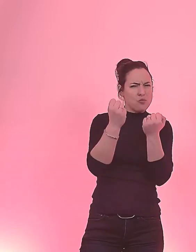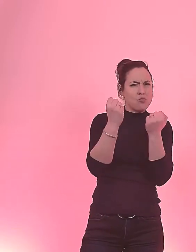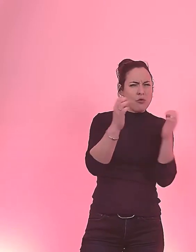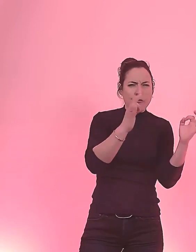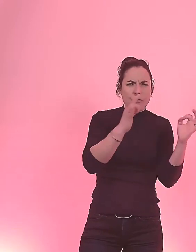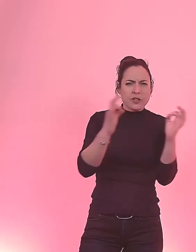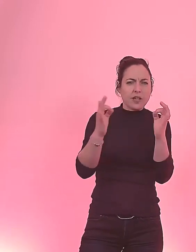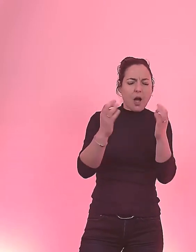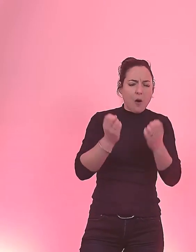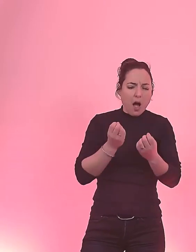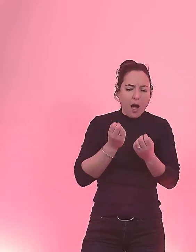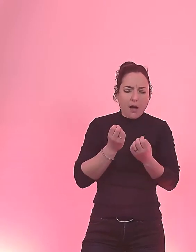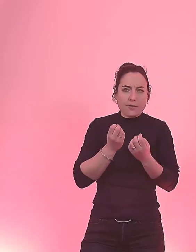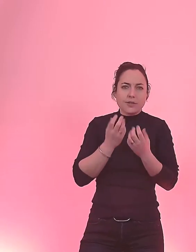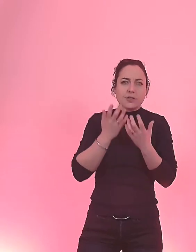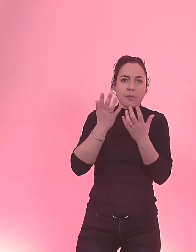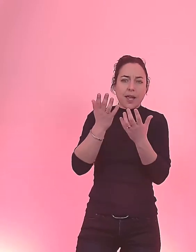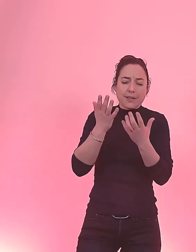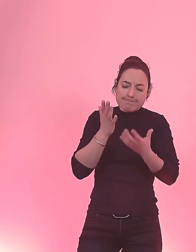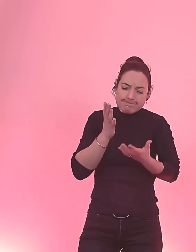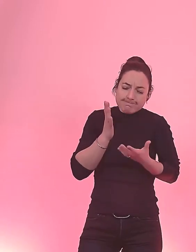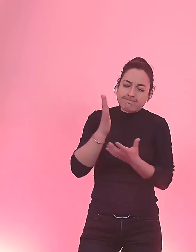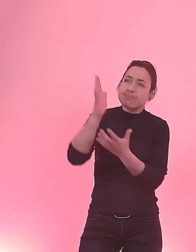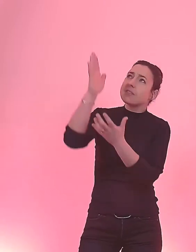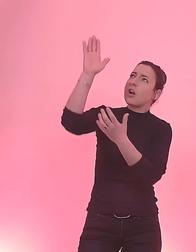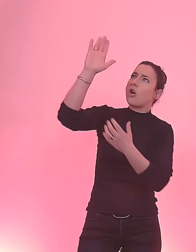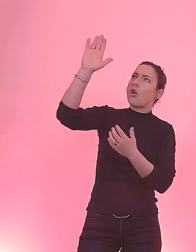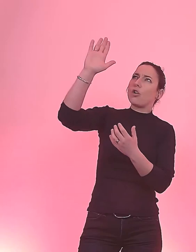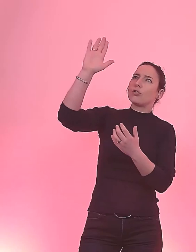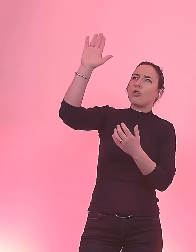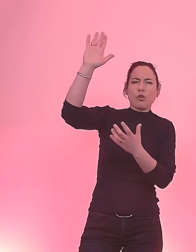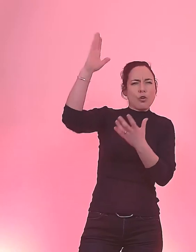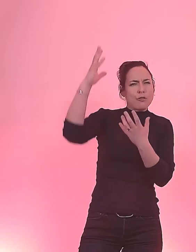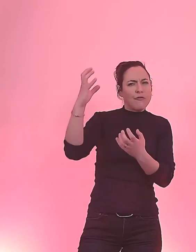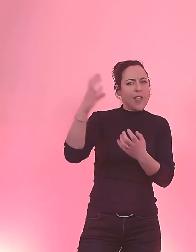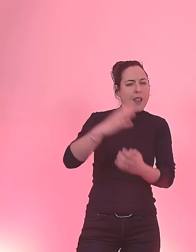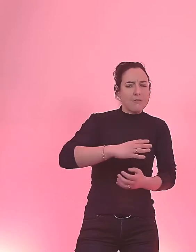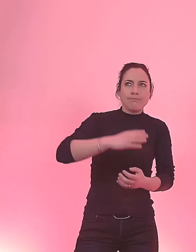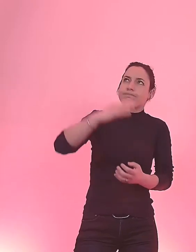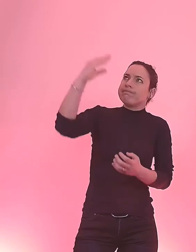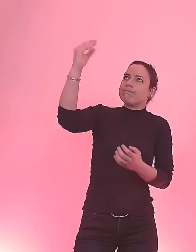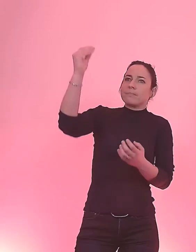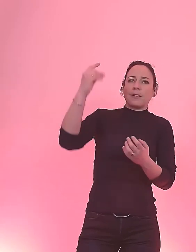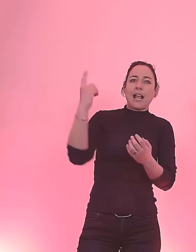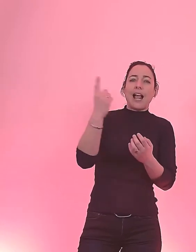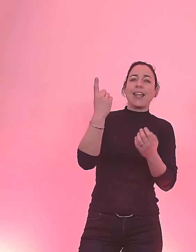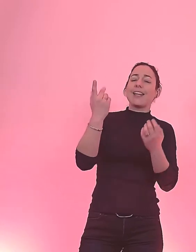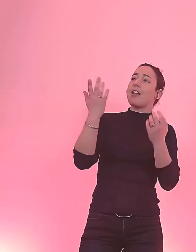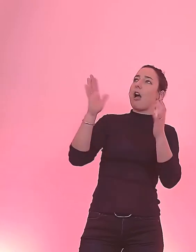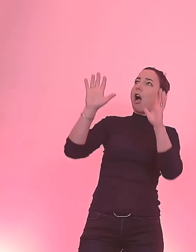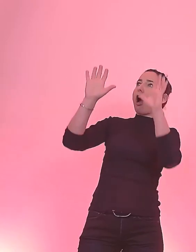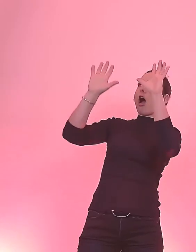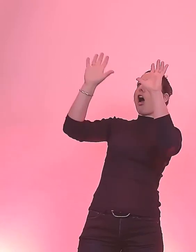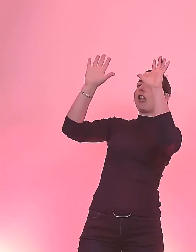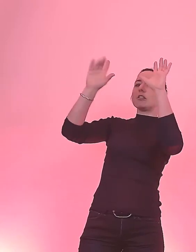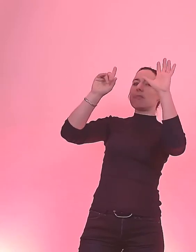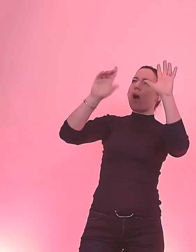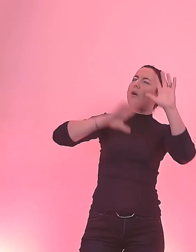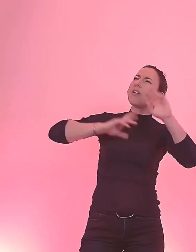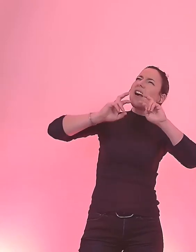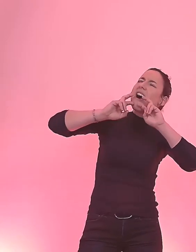bij iemand als je het uitspreekt naar god toe god wil het horen hij wil niet alleen maar de handen de lucht van aanbidding maar ook is een